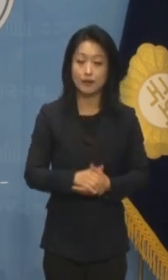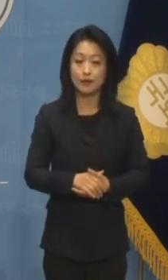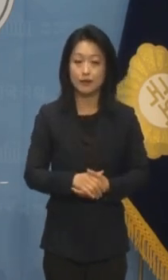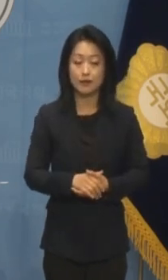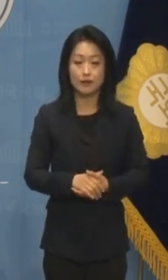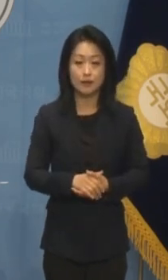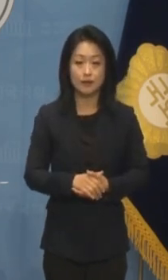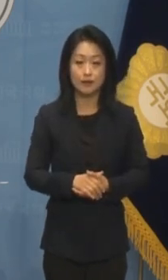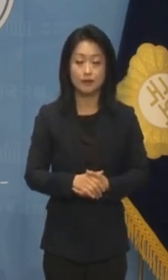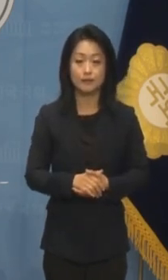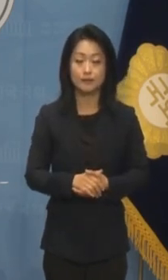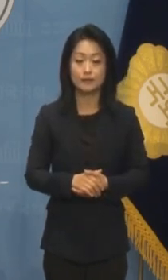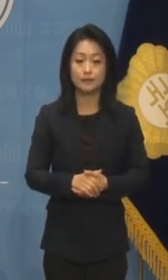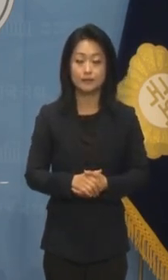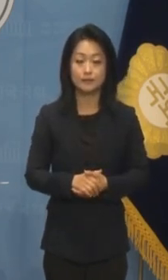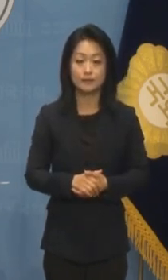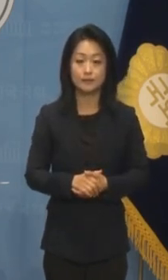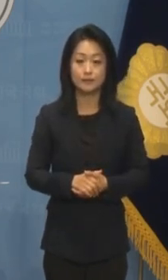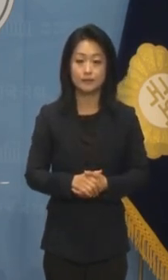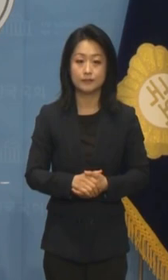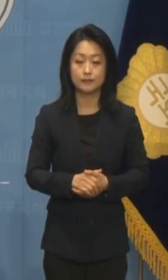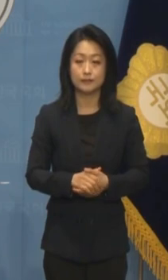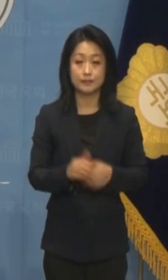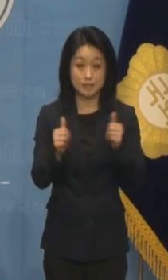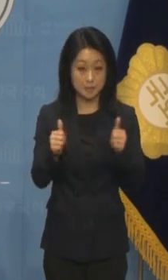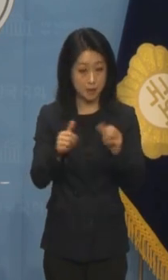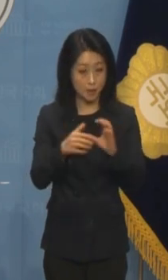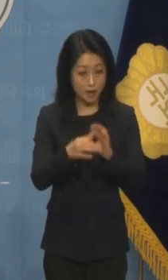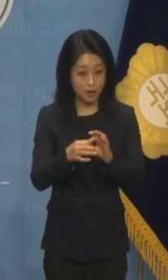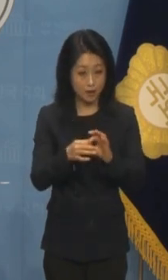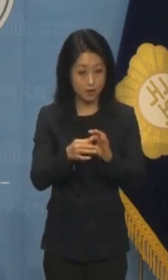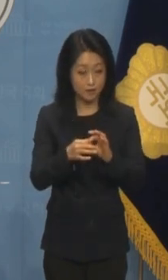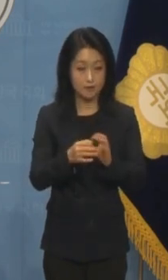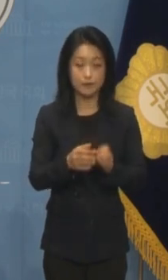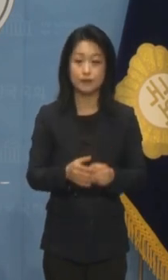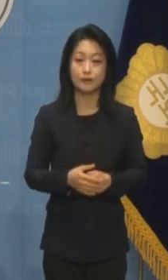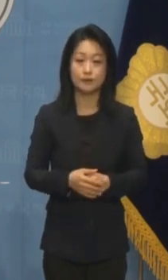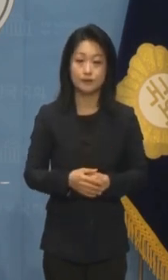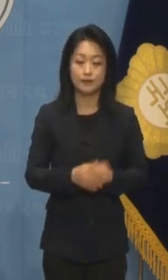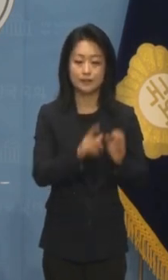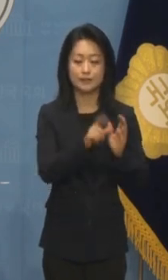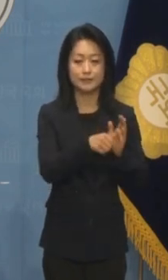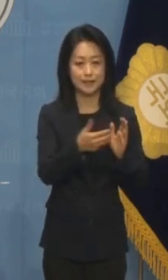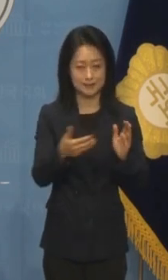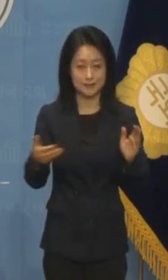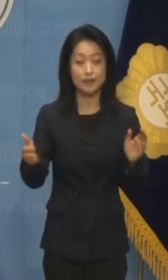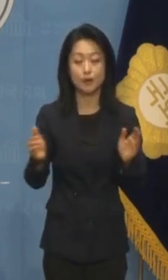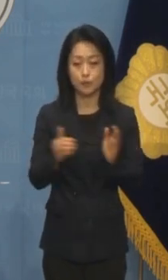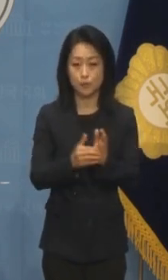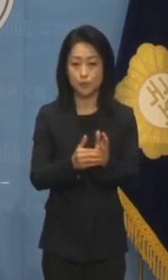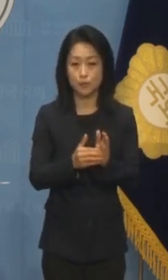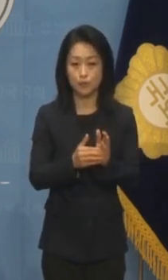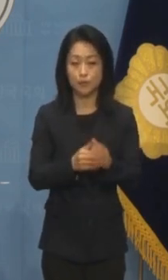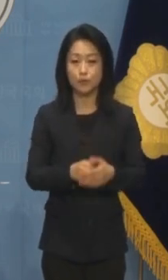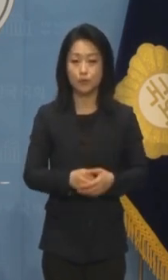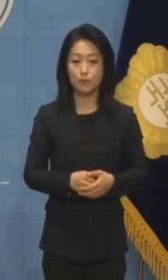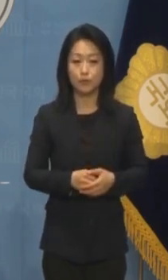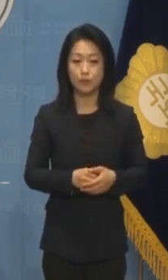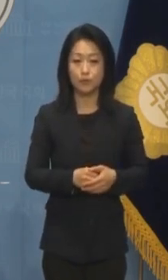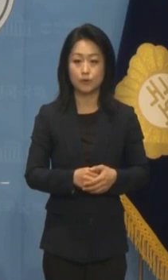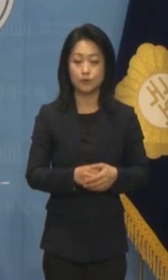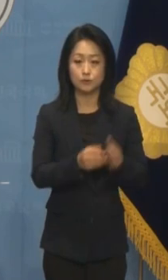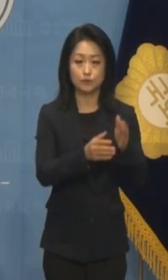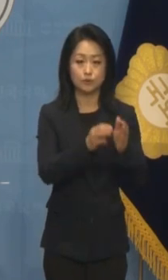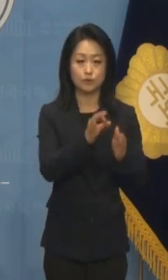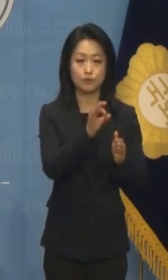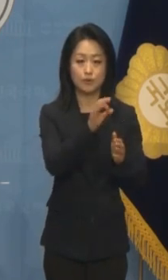싶어서. 재판 얘기는 아니고 이제 어차피 세월도 다 지나버리고, 시장님 돌아가셨고.